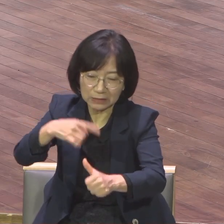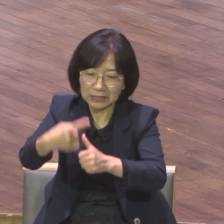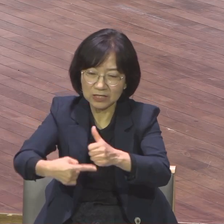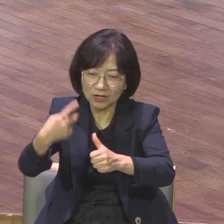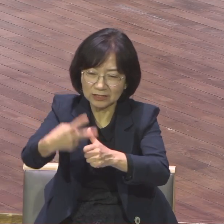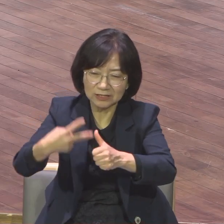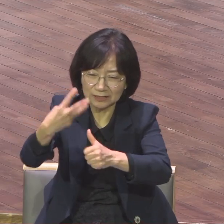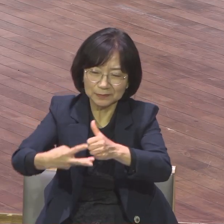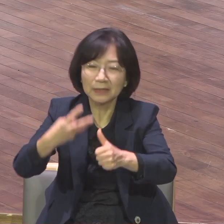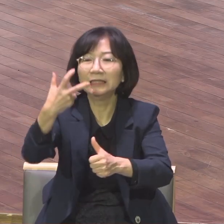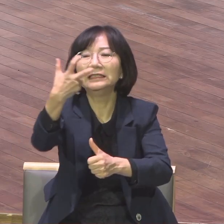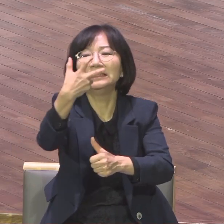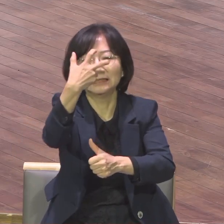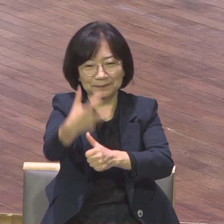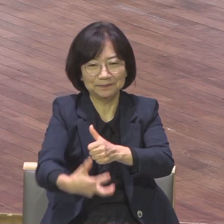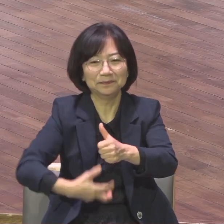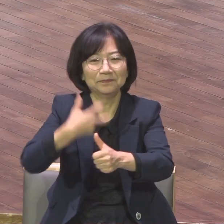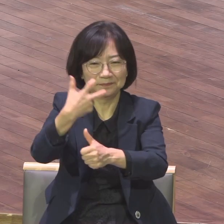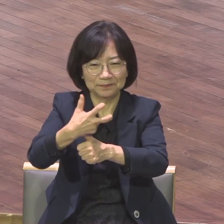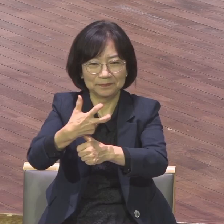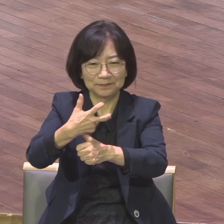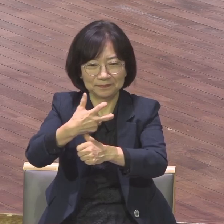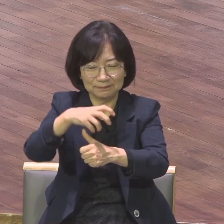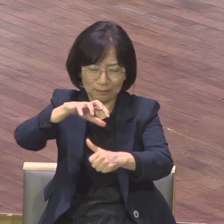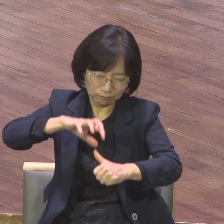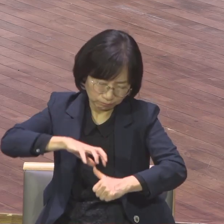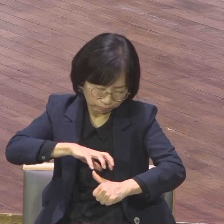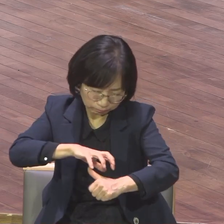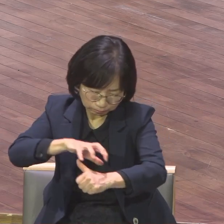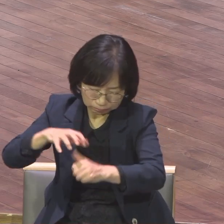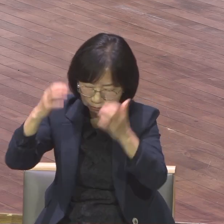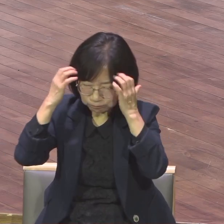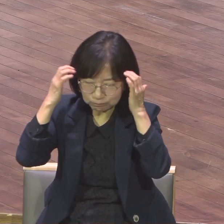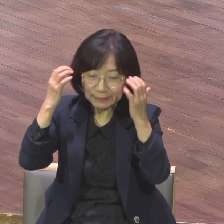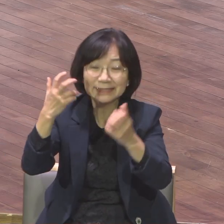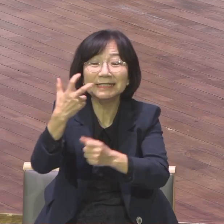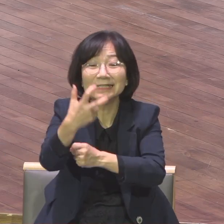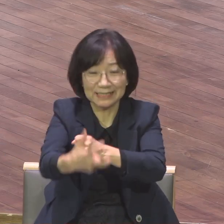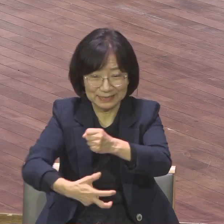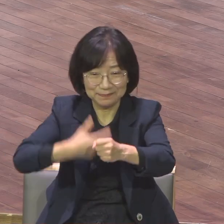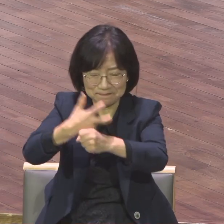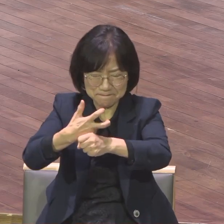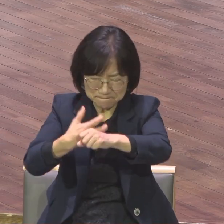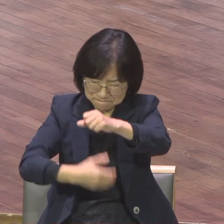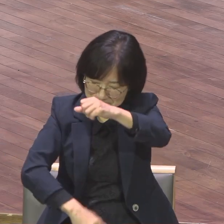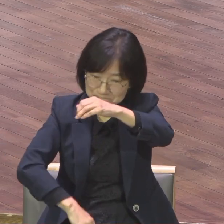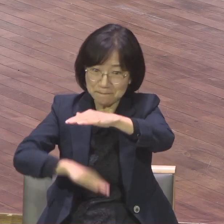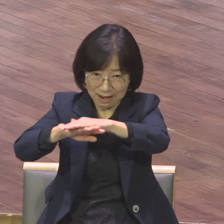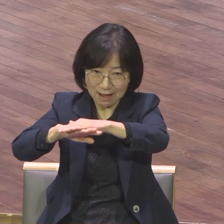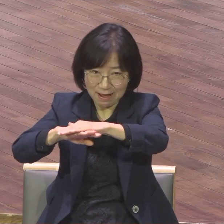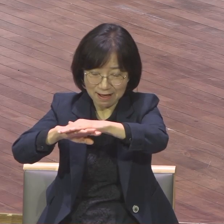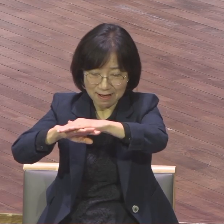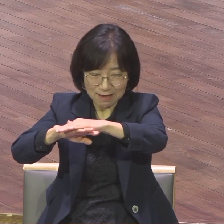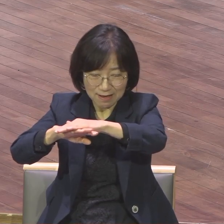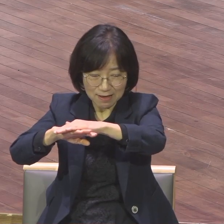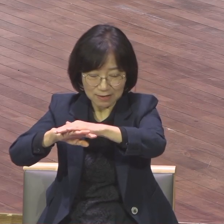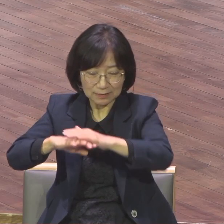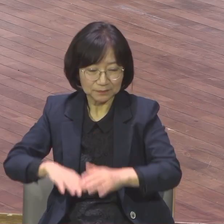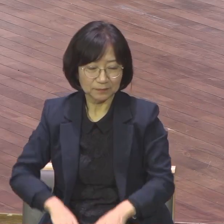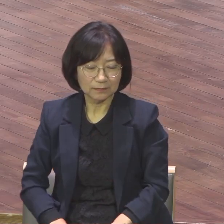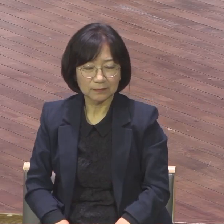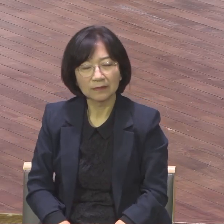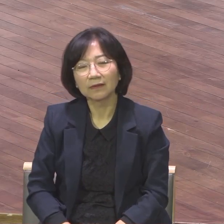70년이 차면 예레미야 분명히 말했는데, 그런데 그 당시에 그 안에 거짓 선지자들이 많았어요. 그때랑